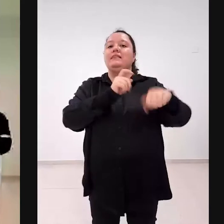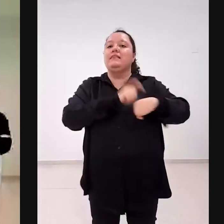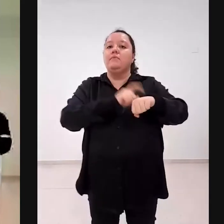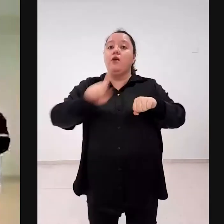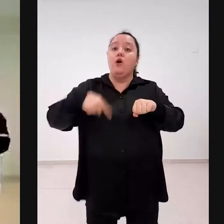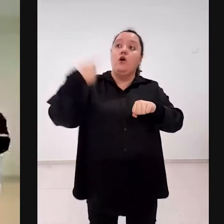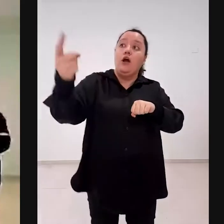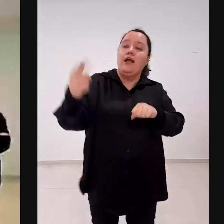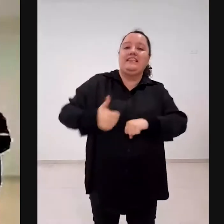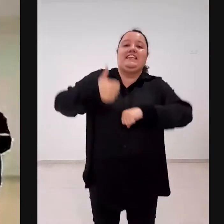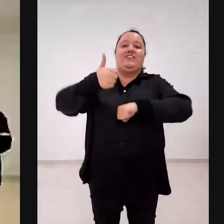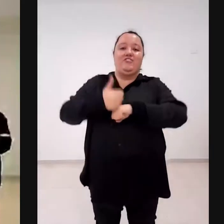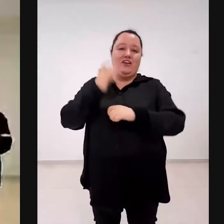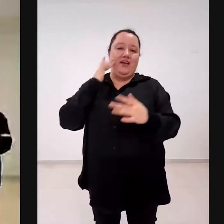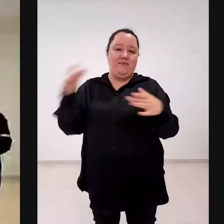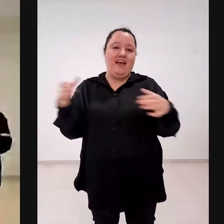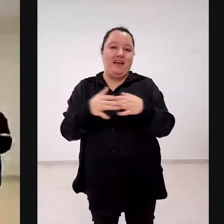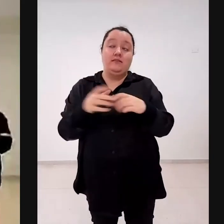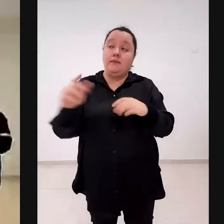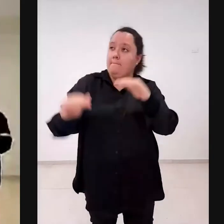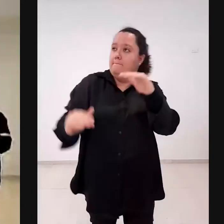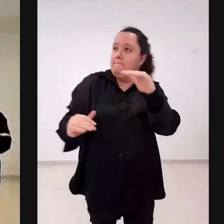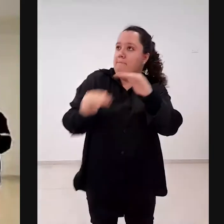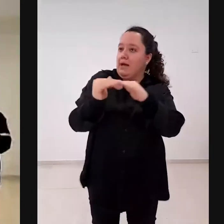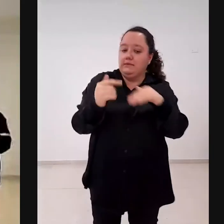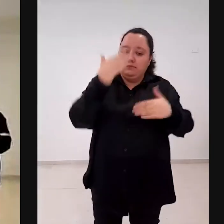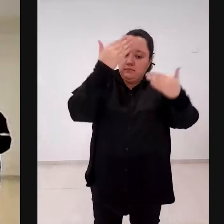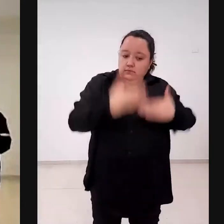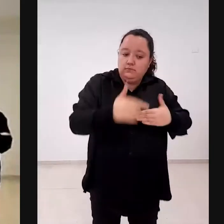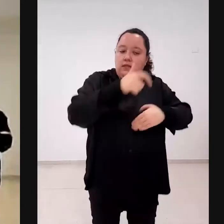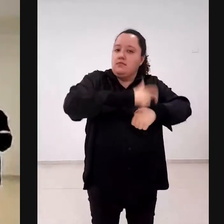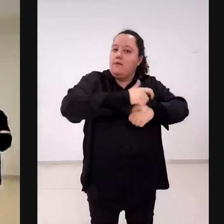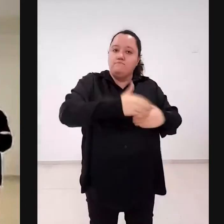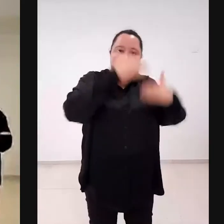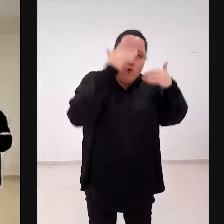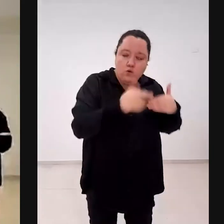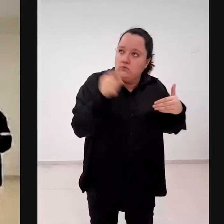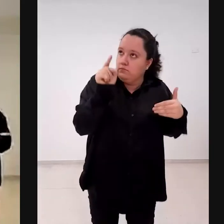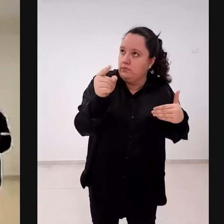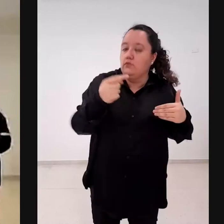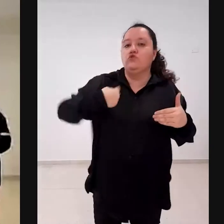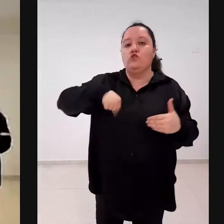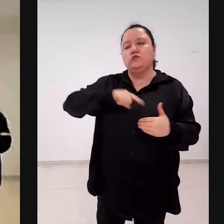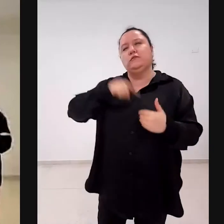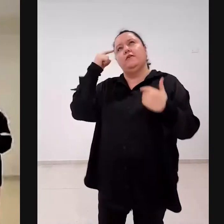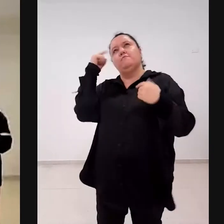donde la ciencia para hacer no soy